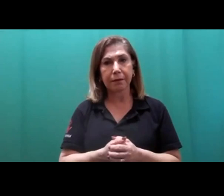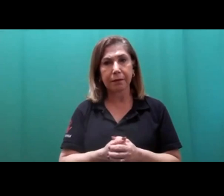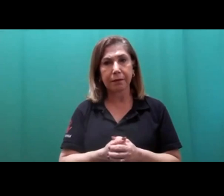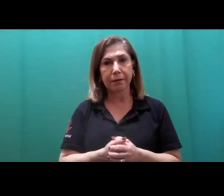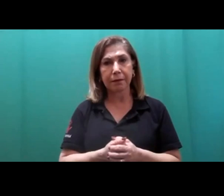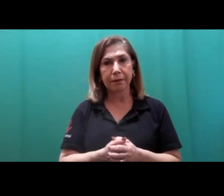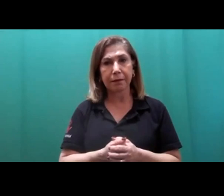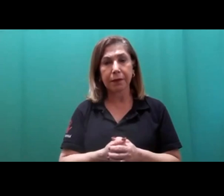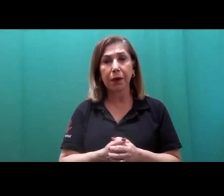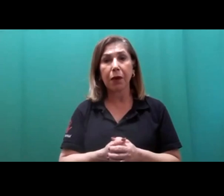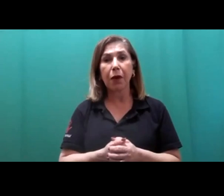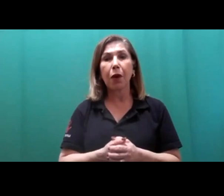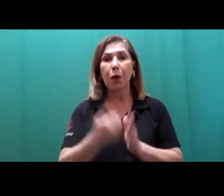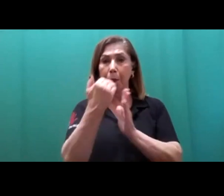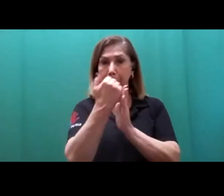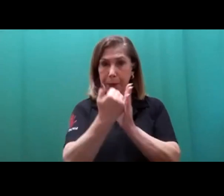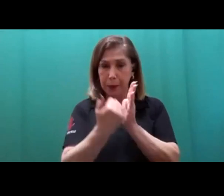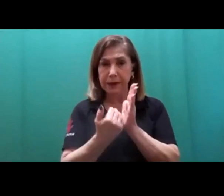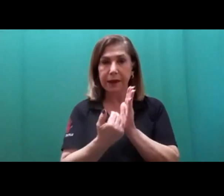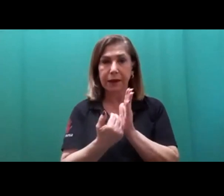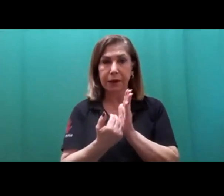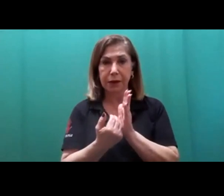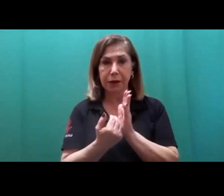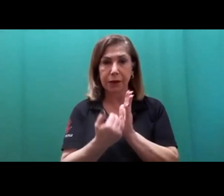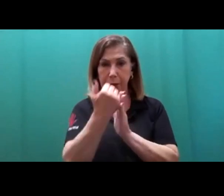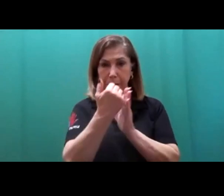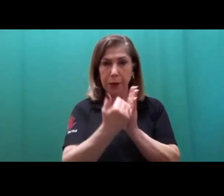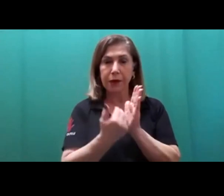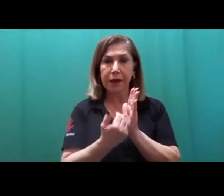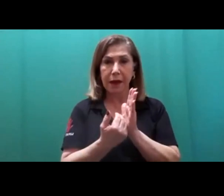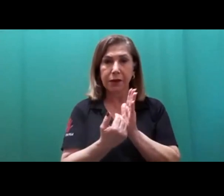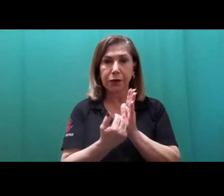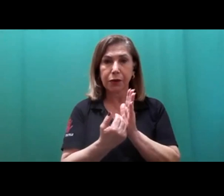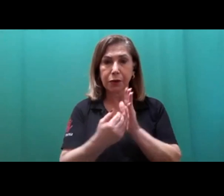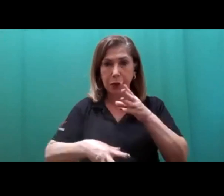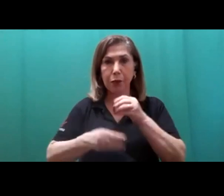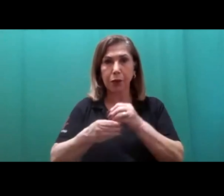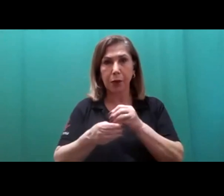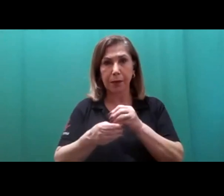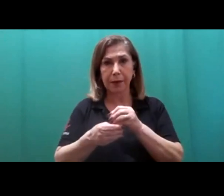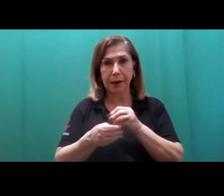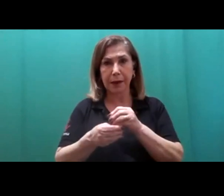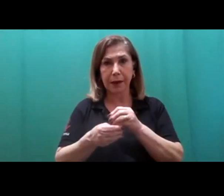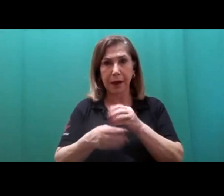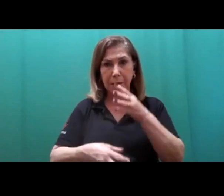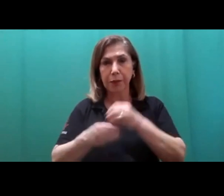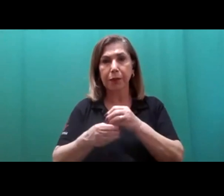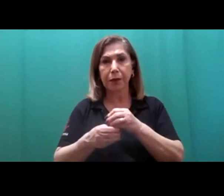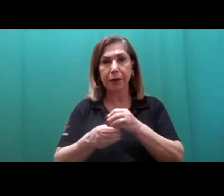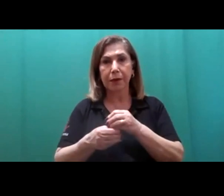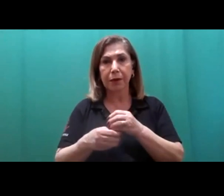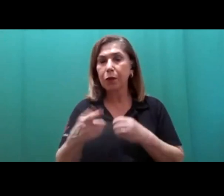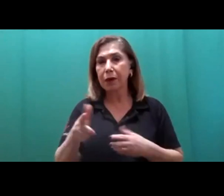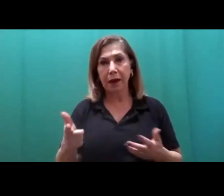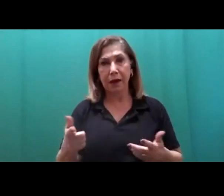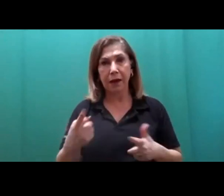ajudando aqui. Quando a gente tem esses processos, a gente acha que esses processos são complementares, eles não são. Por quê? Quando a gente pensa a questão da